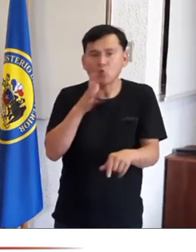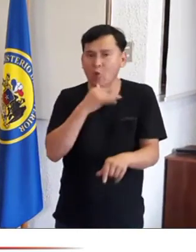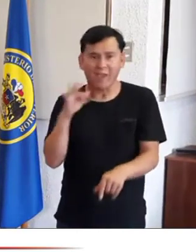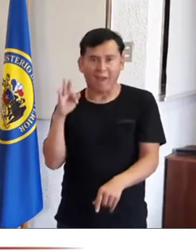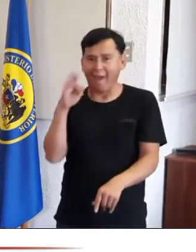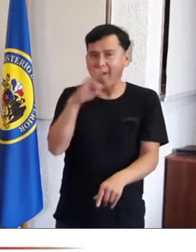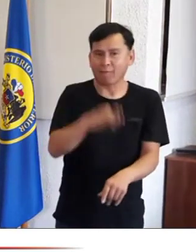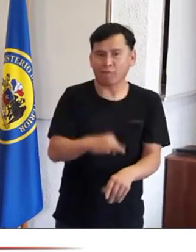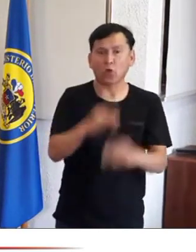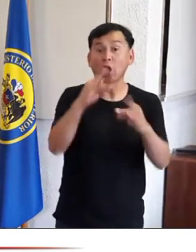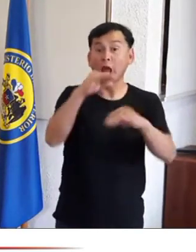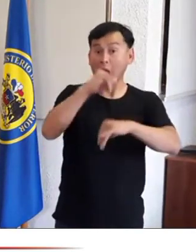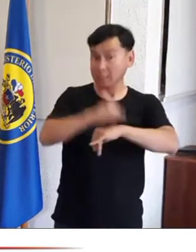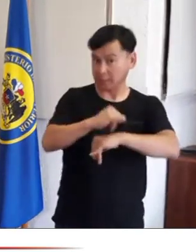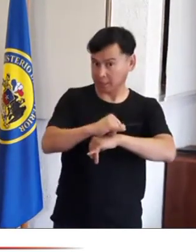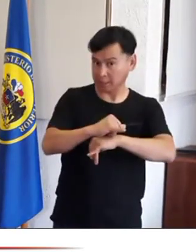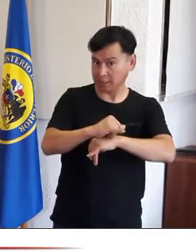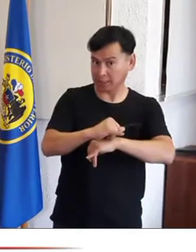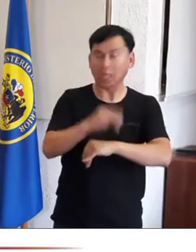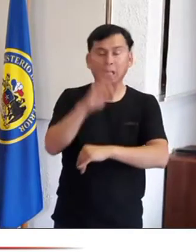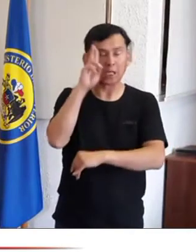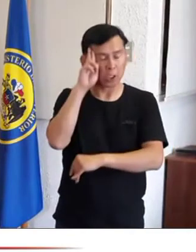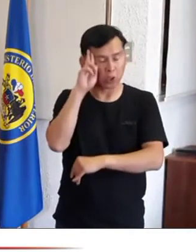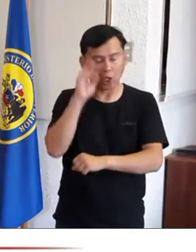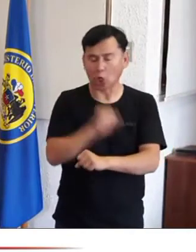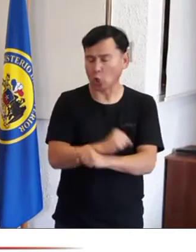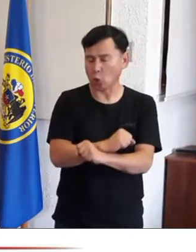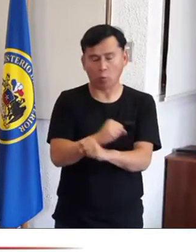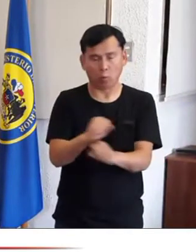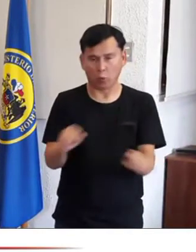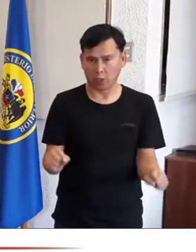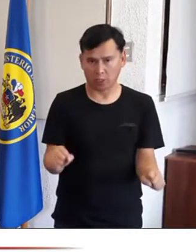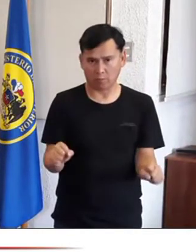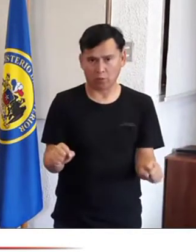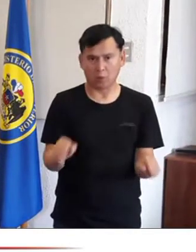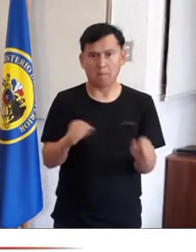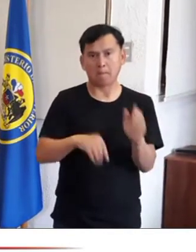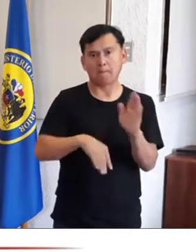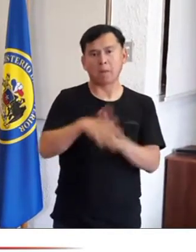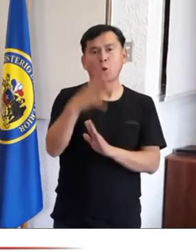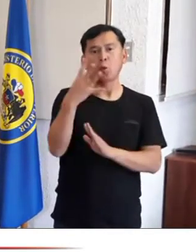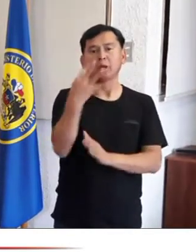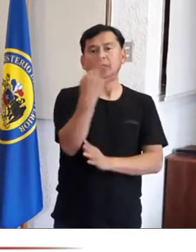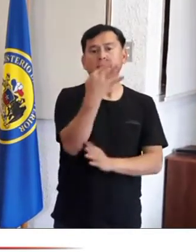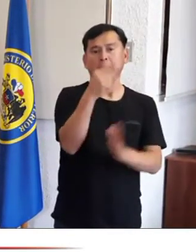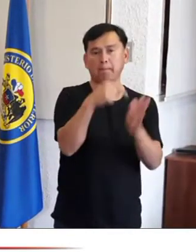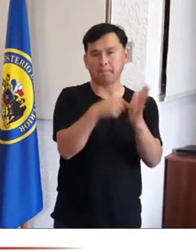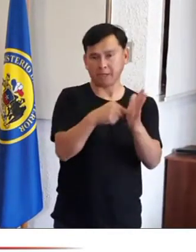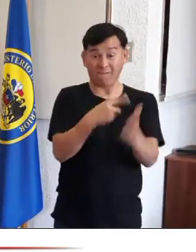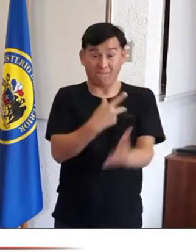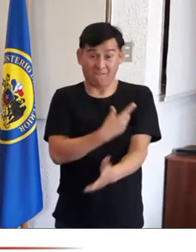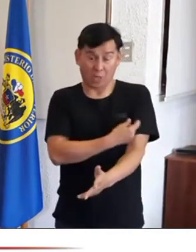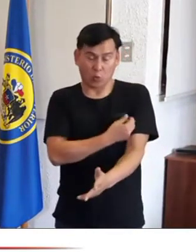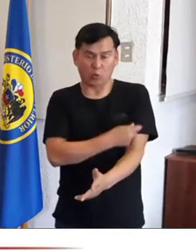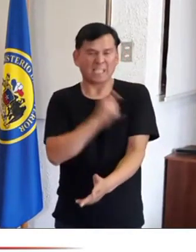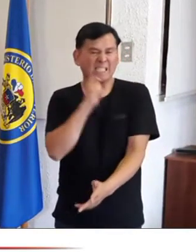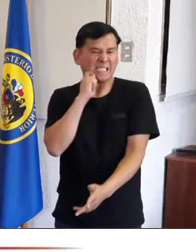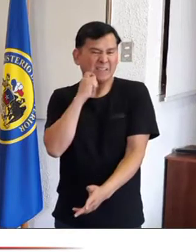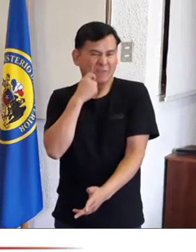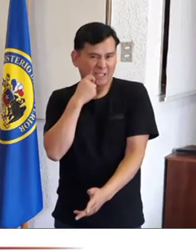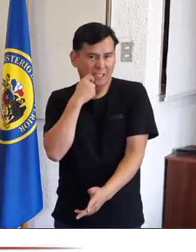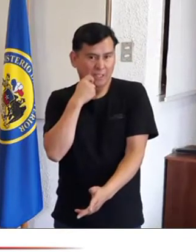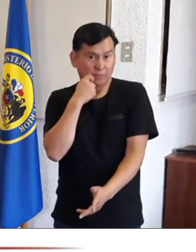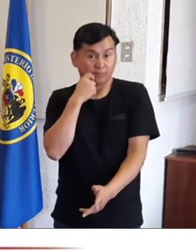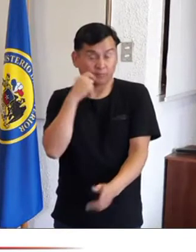comerciales a la región de Aysén. Recordar que no podemos tener las más de 43.000 vacunas que significan